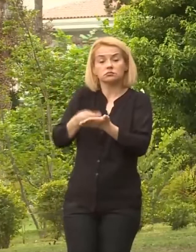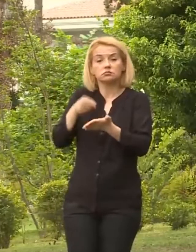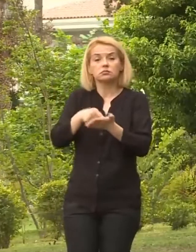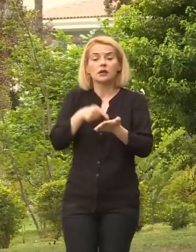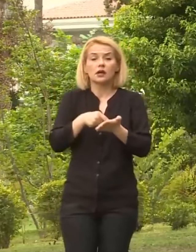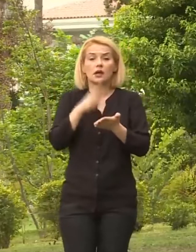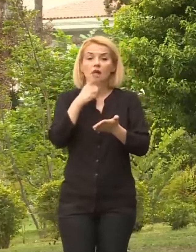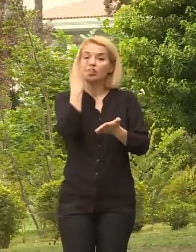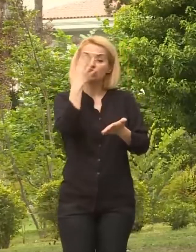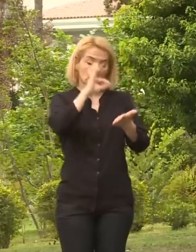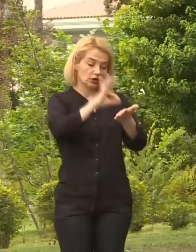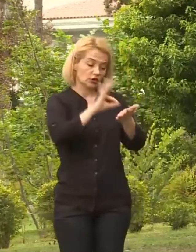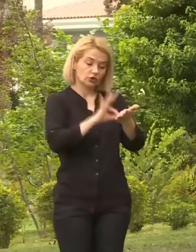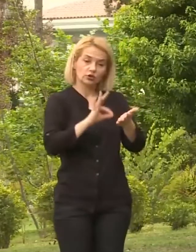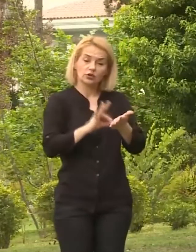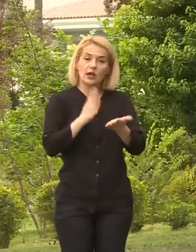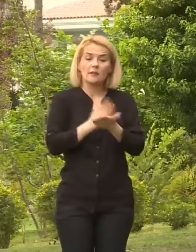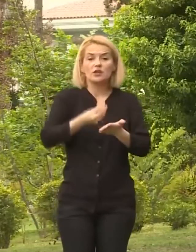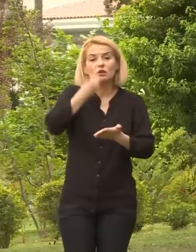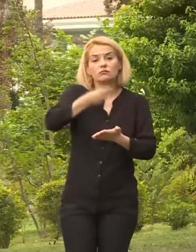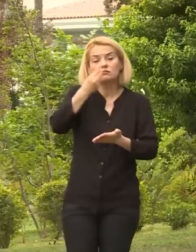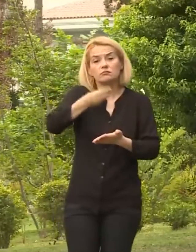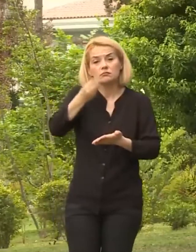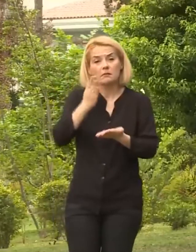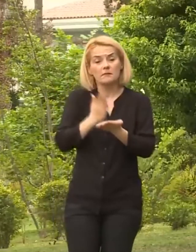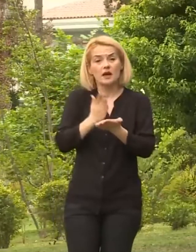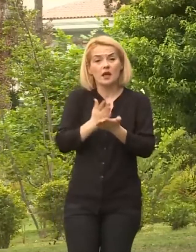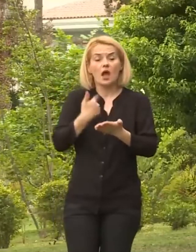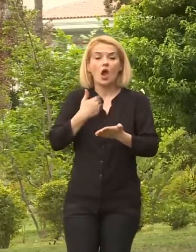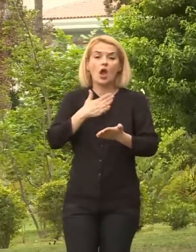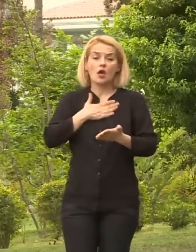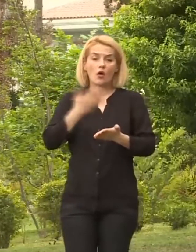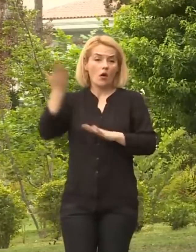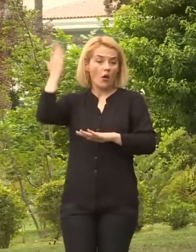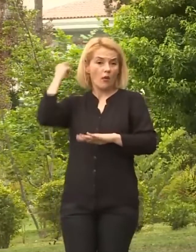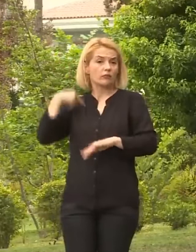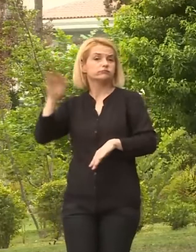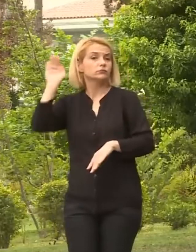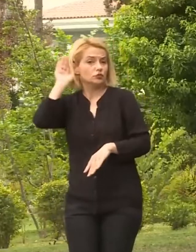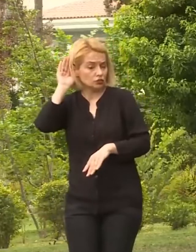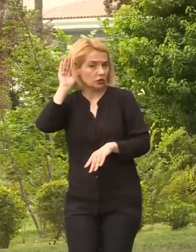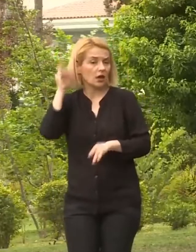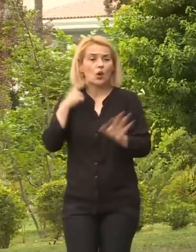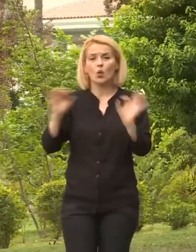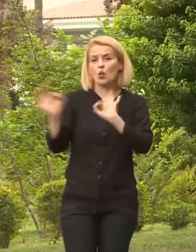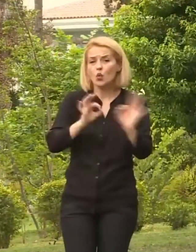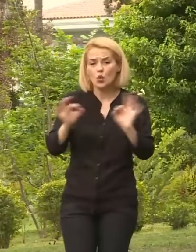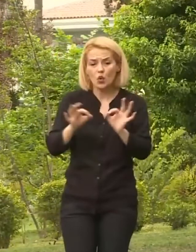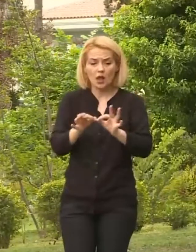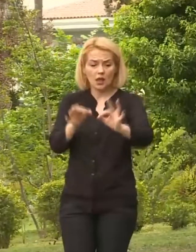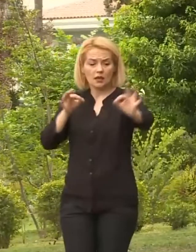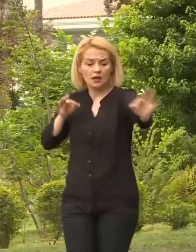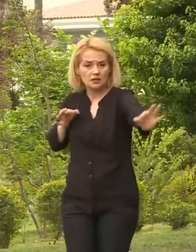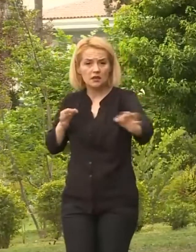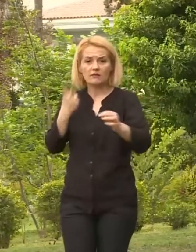што во 4 точки отприлика беше пренесено се тоа кое што го имаме во минатото слушнато во уредбите, растојани од